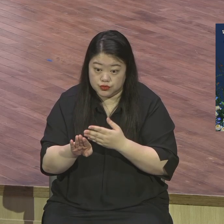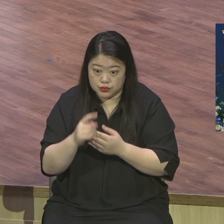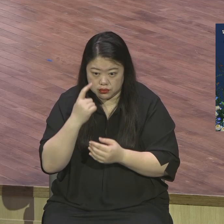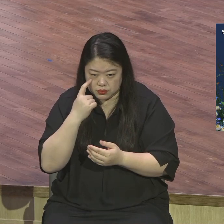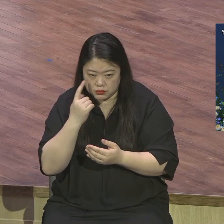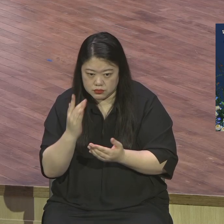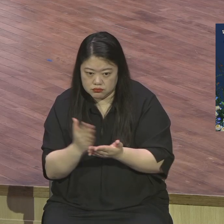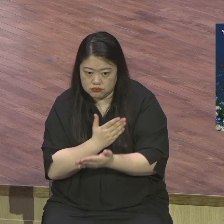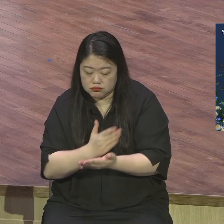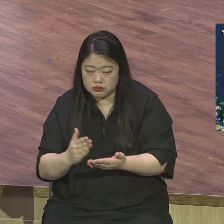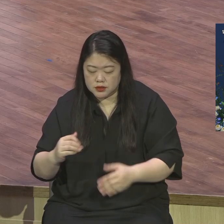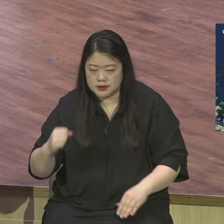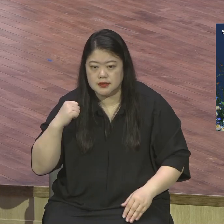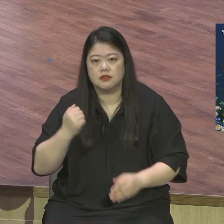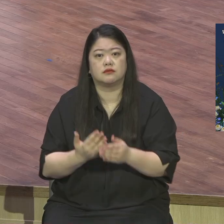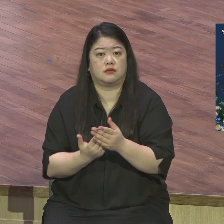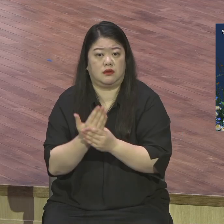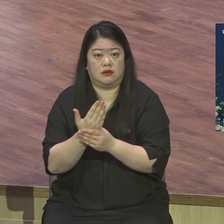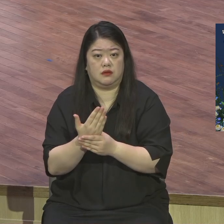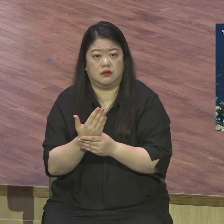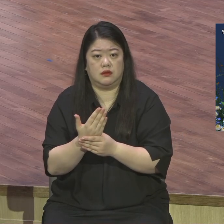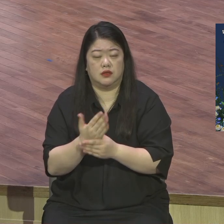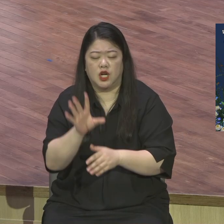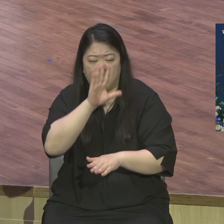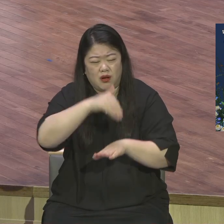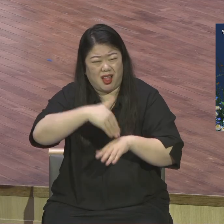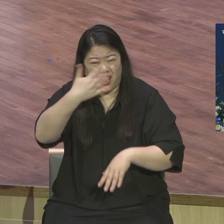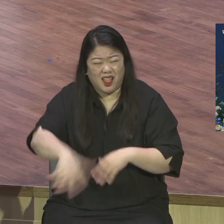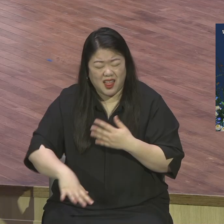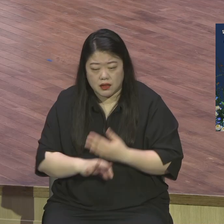미혹의 영어로부터 자유화할 수가 있습니다. 훈련